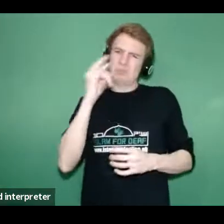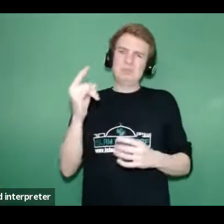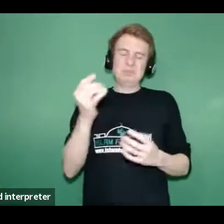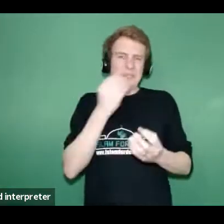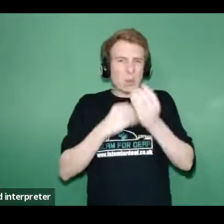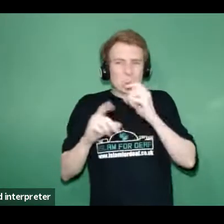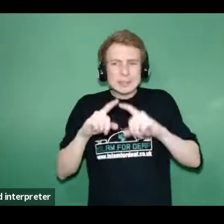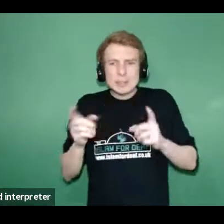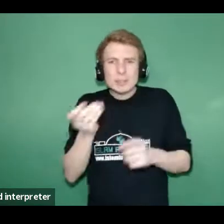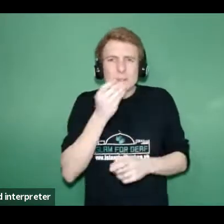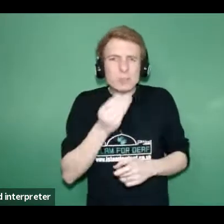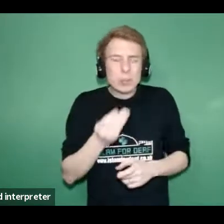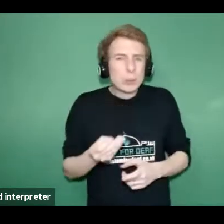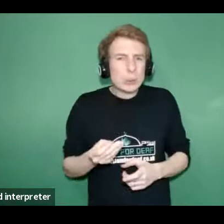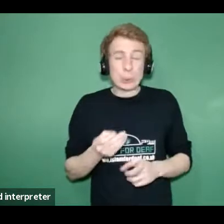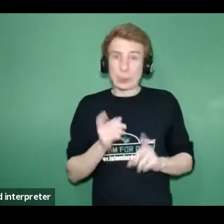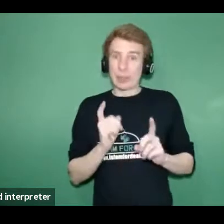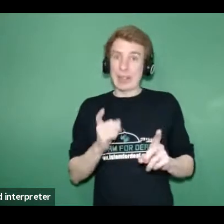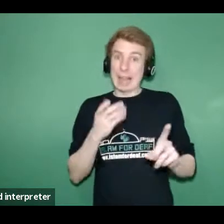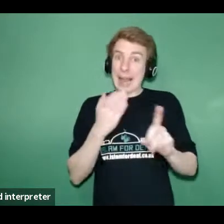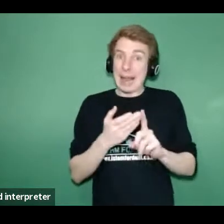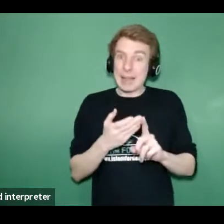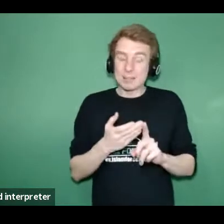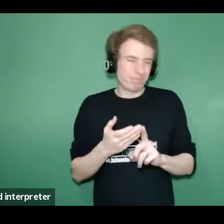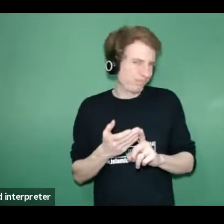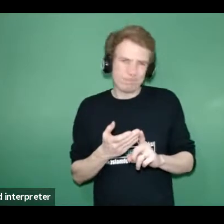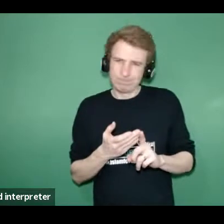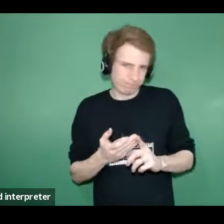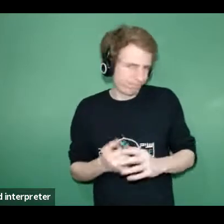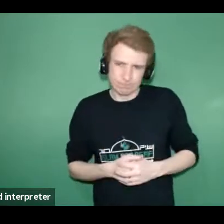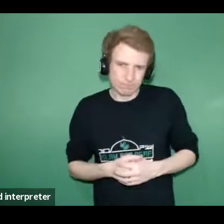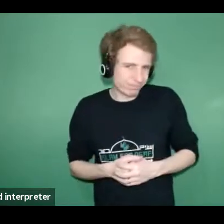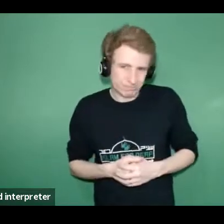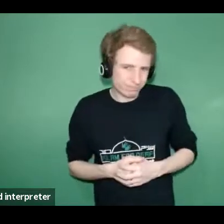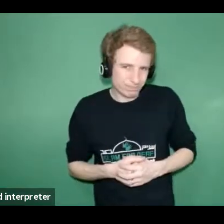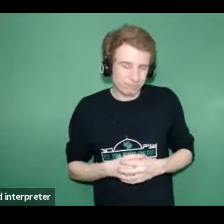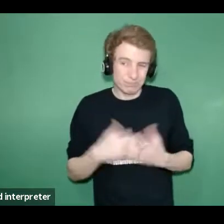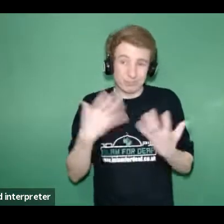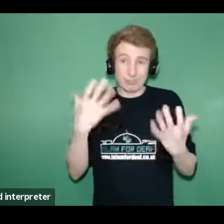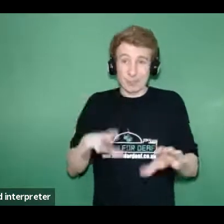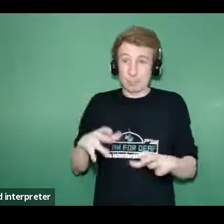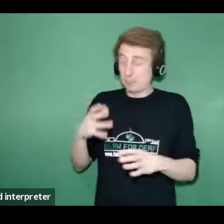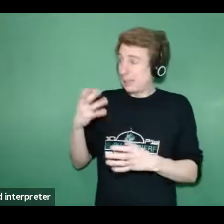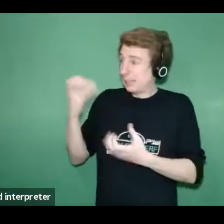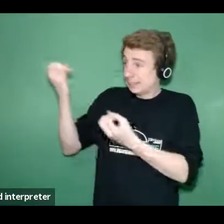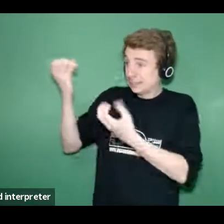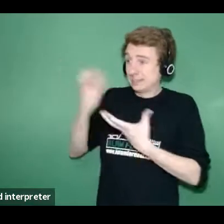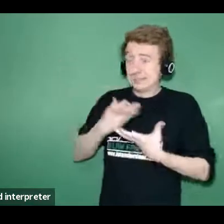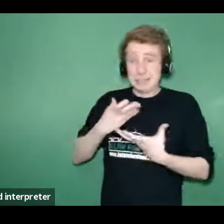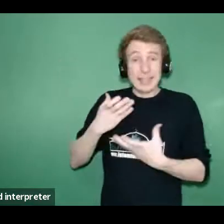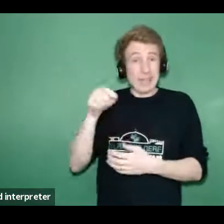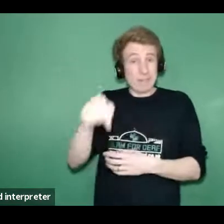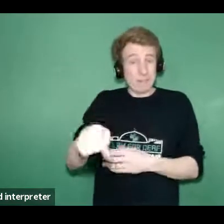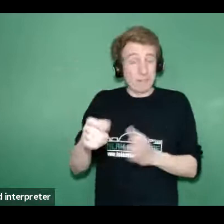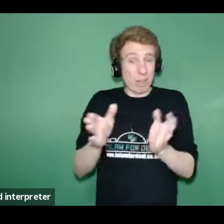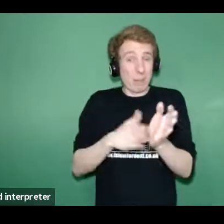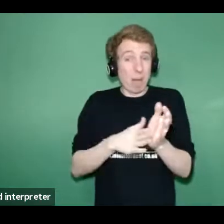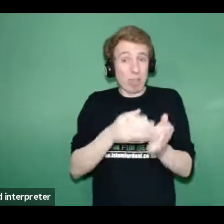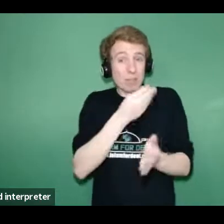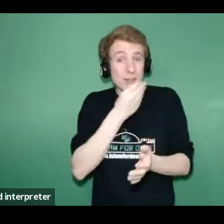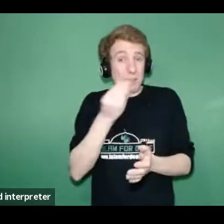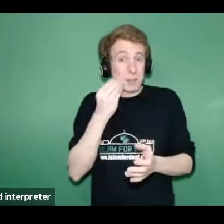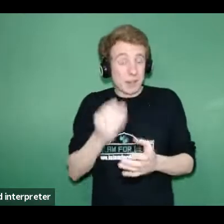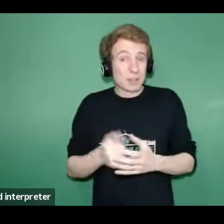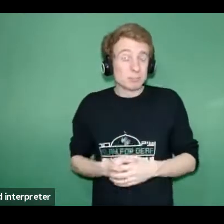has been legislated as a reminder for us and a season where we can take